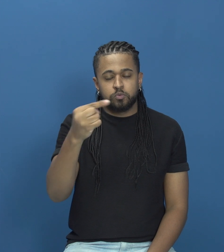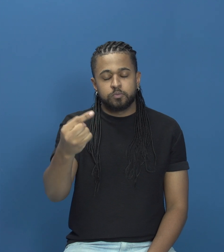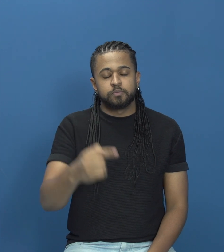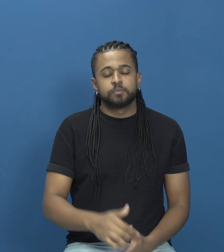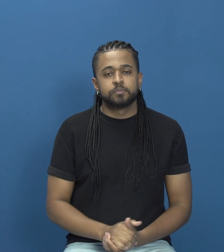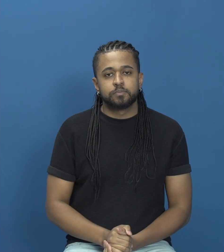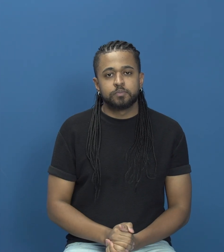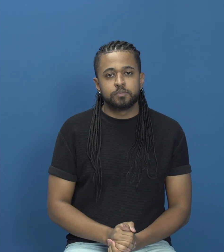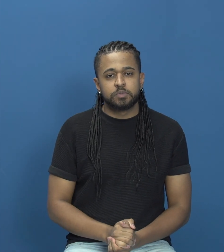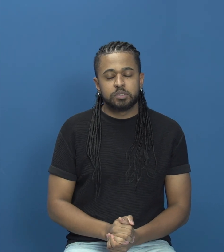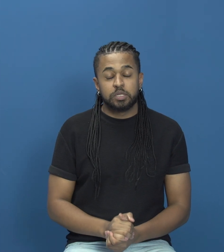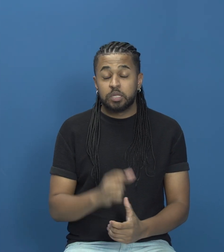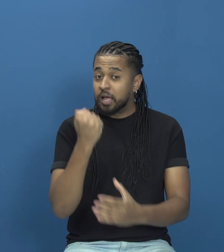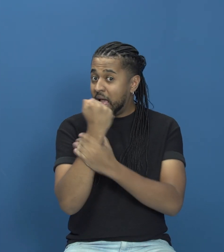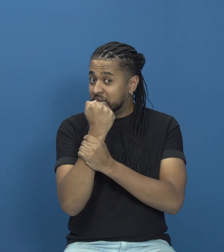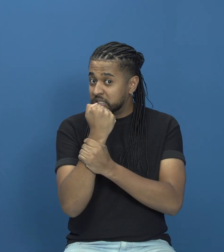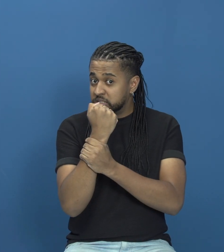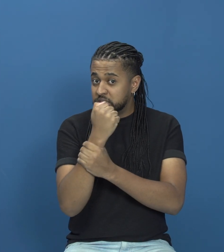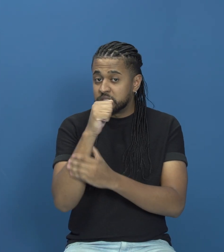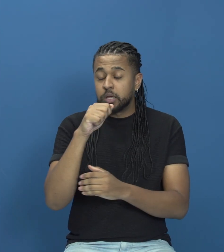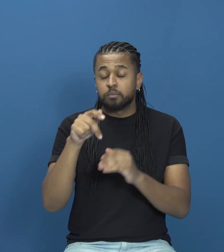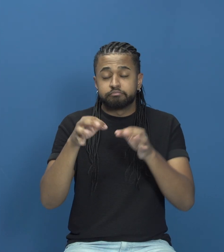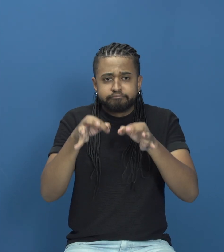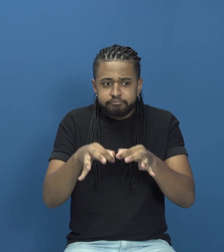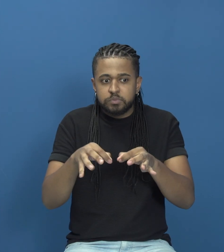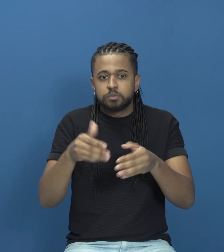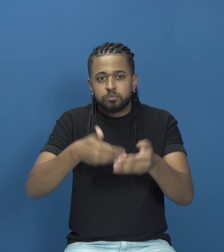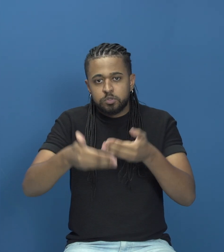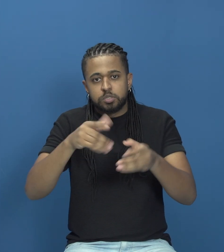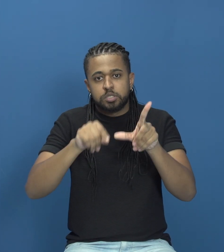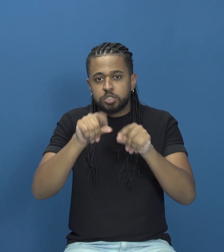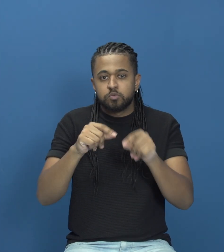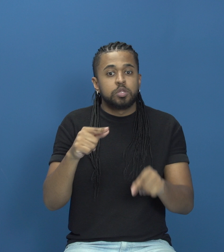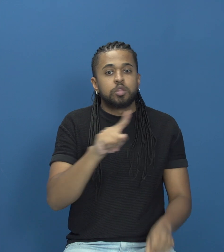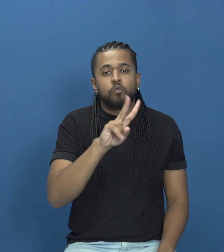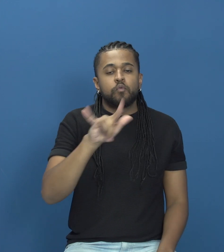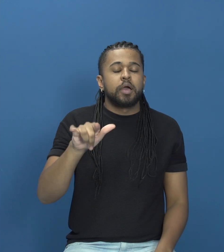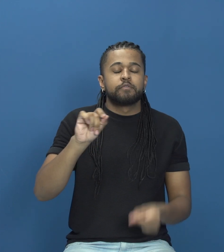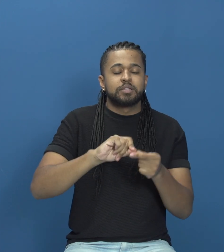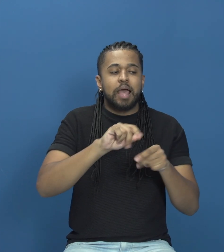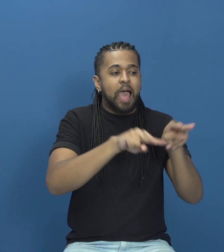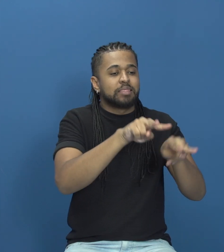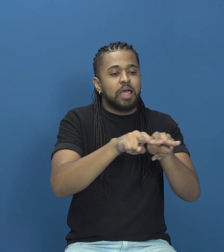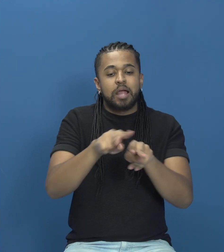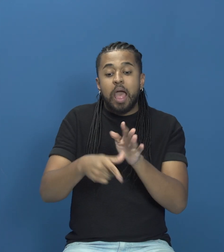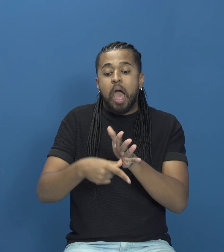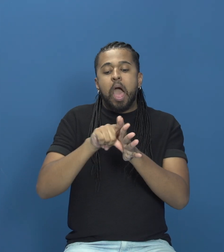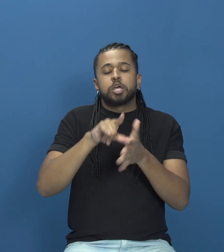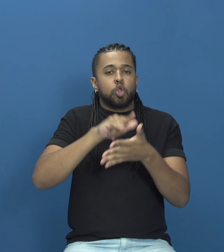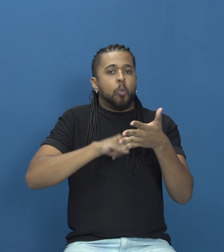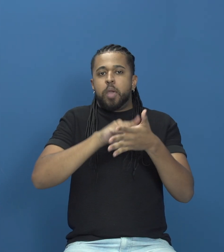16.9.1. De modo a garantir a isonomia do processo seletivo, não serão realizadas análises prévias